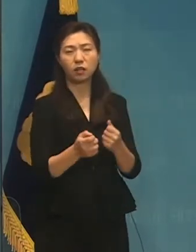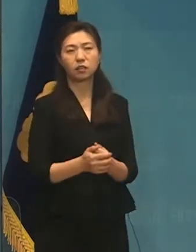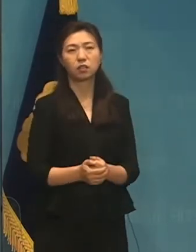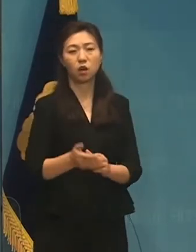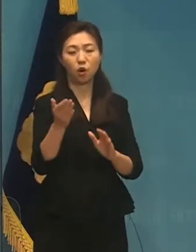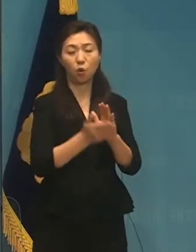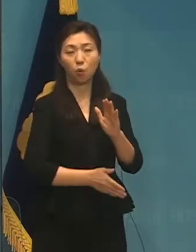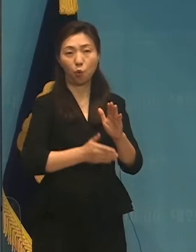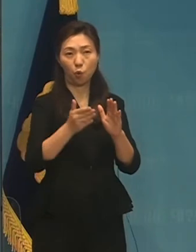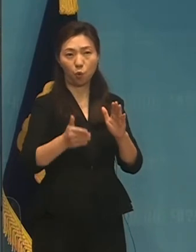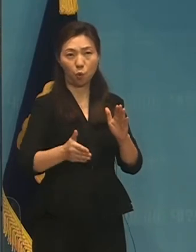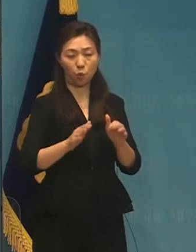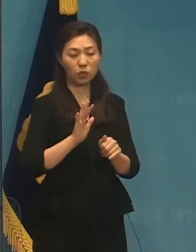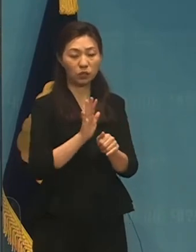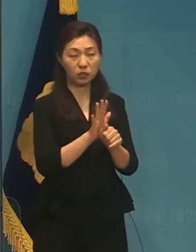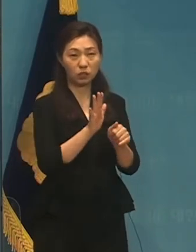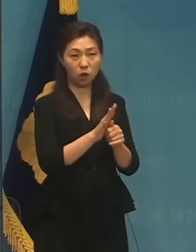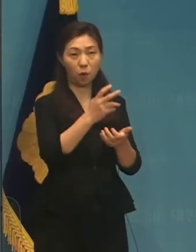공공조달기본법,